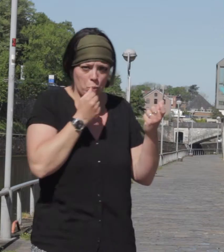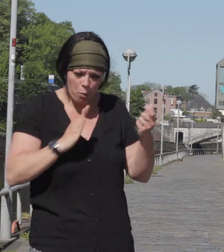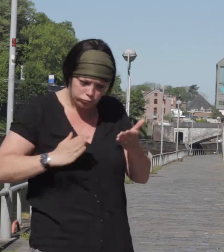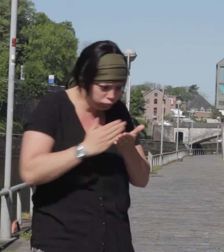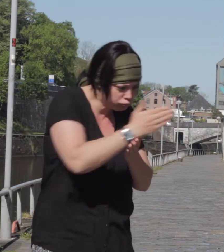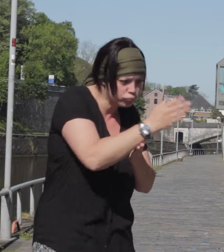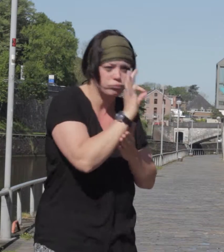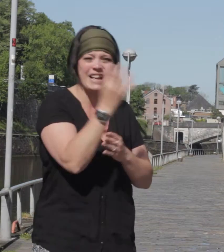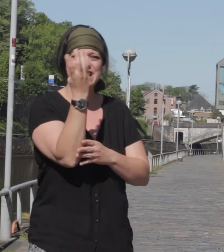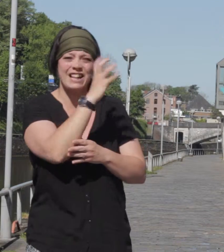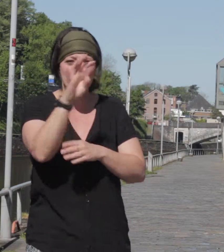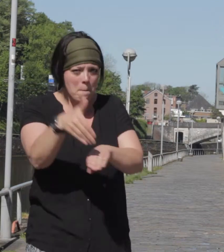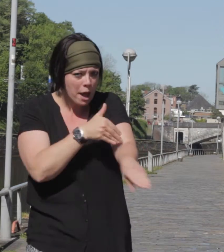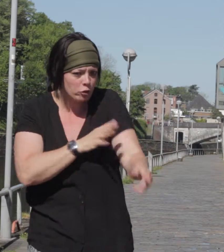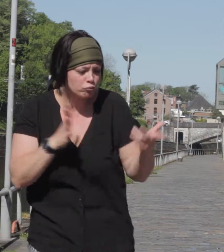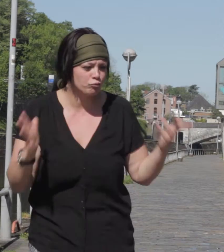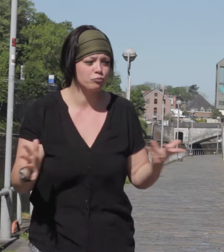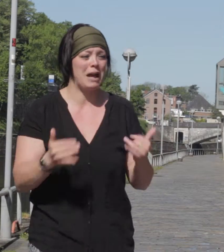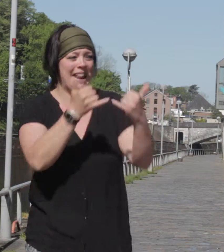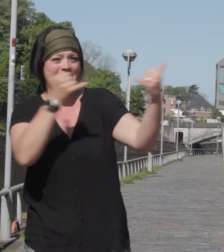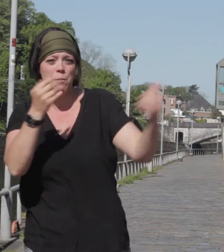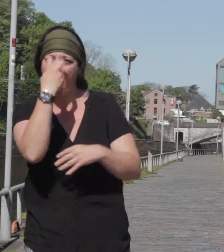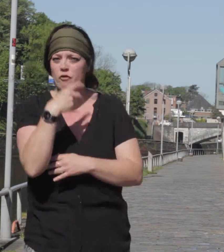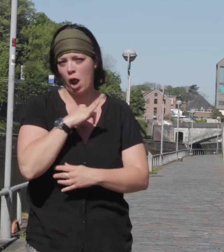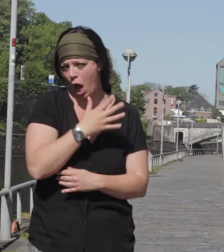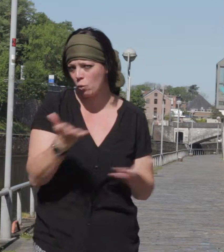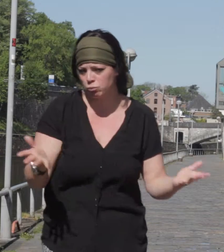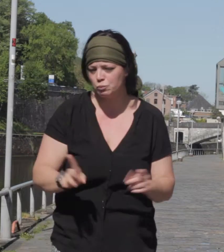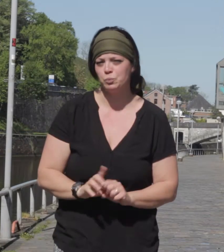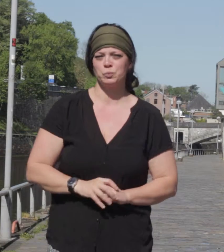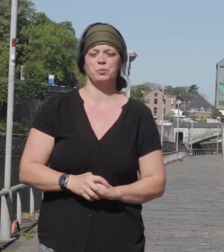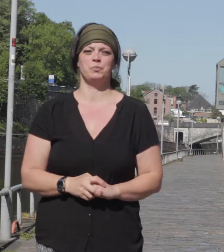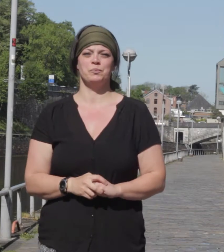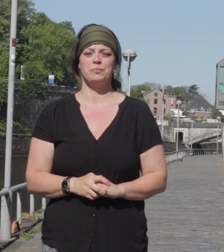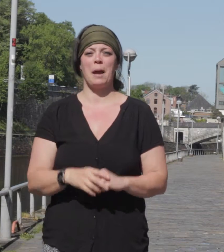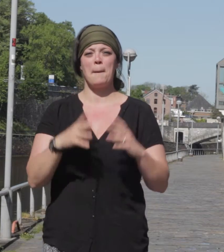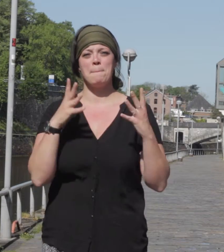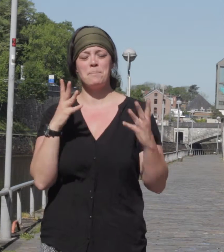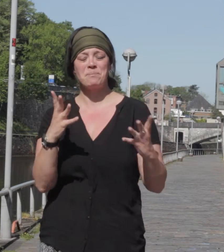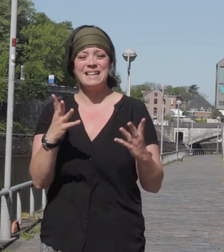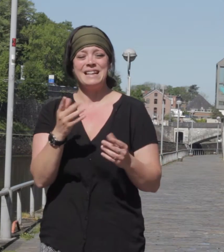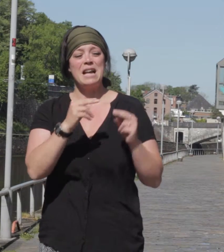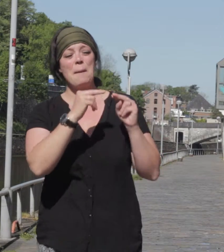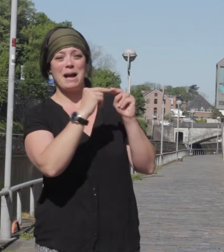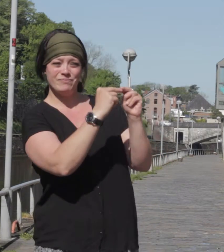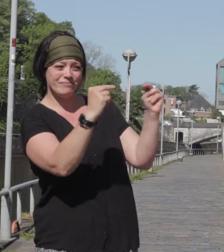une distance de 400 mètres. Une ligne guide naturelle oriente les personnes aveugles. Un passage à niveau à mi-chemin constitue la